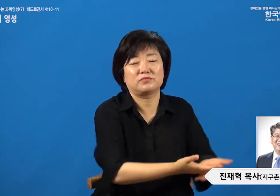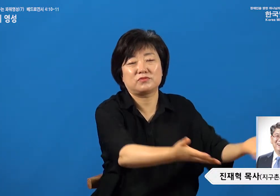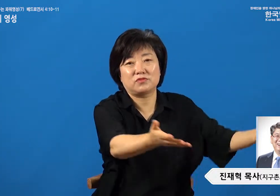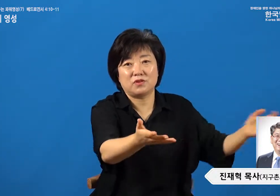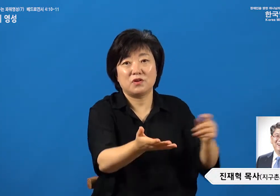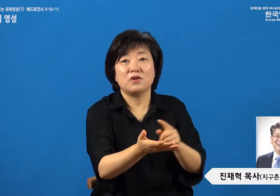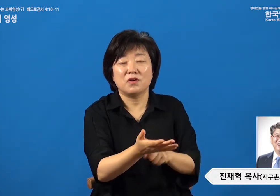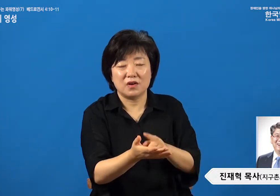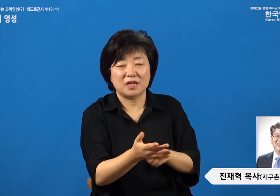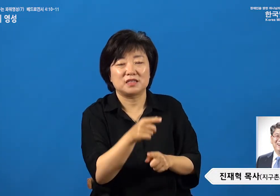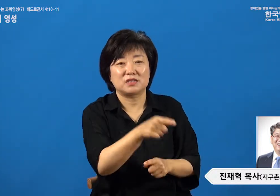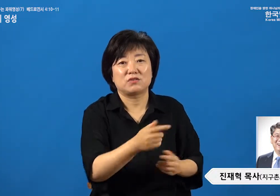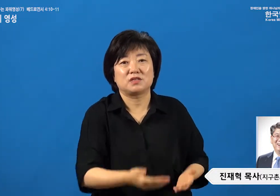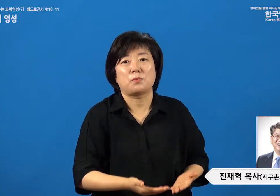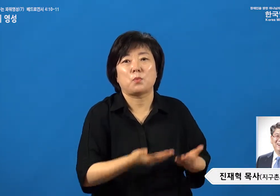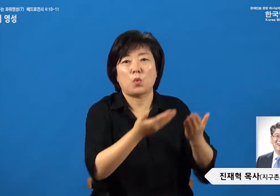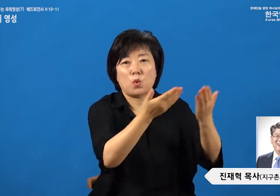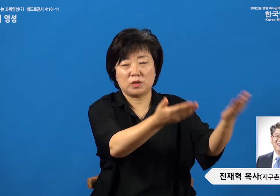은혜의 표현이